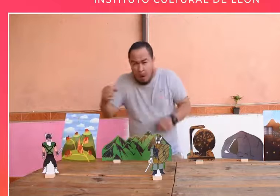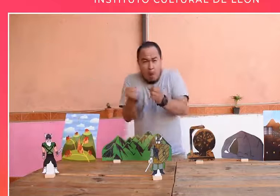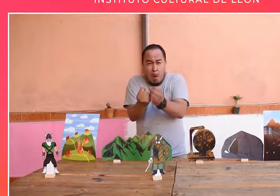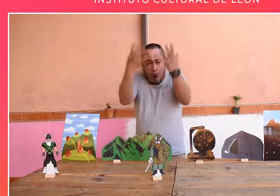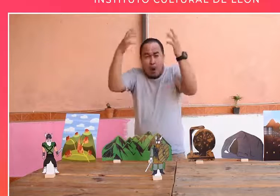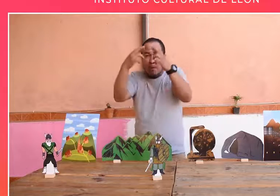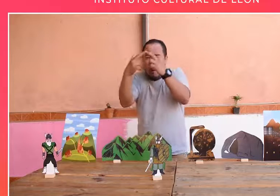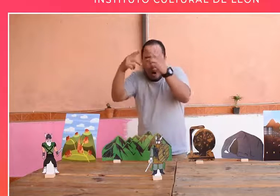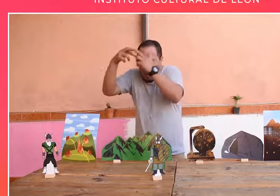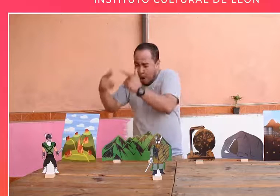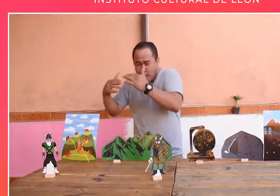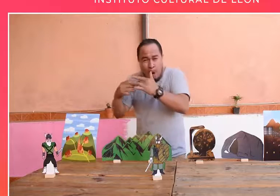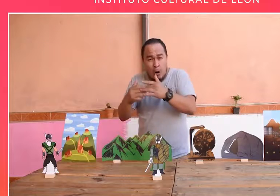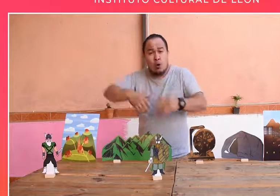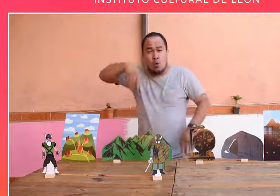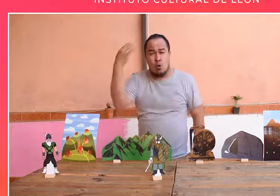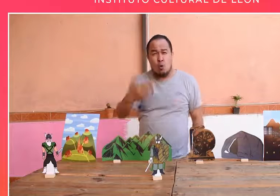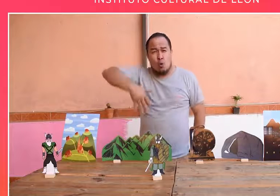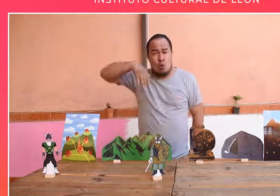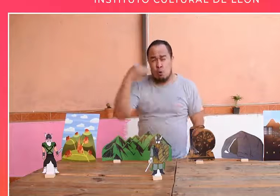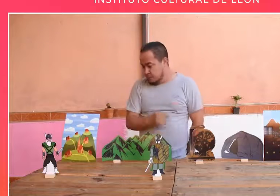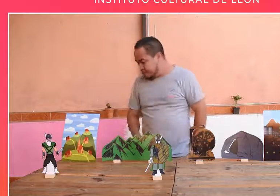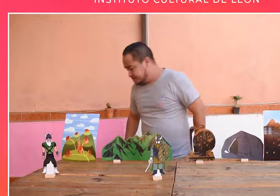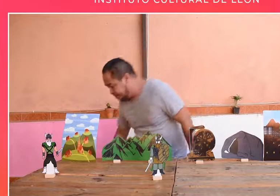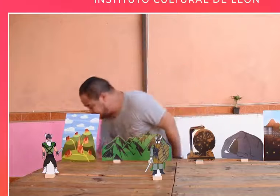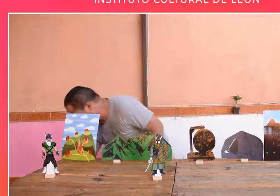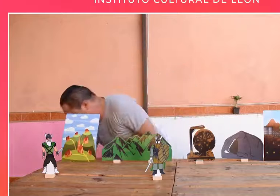se desató una larga guerra.